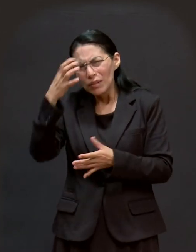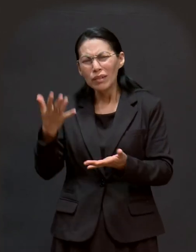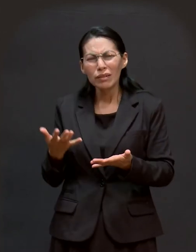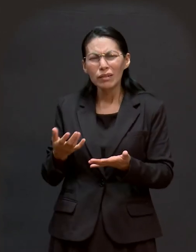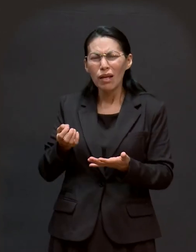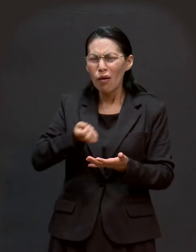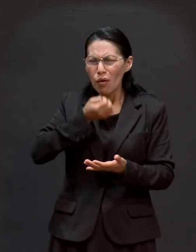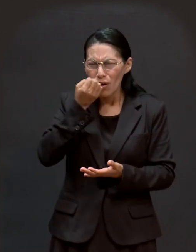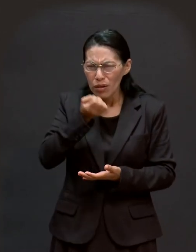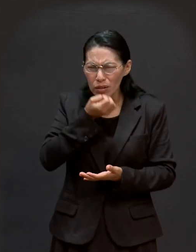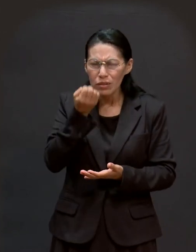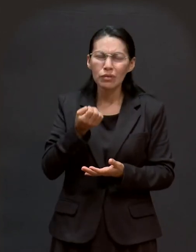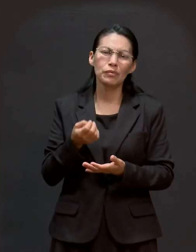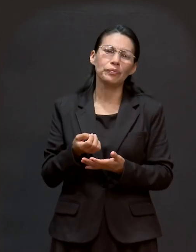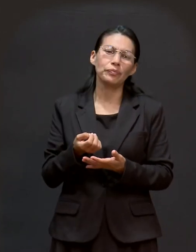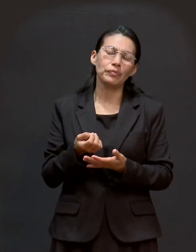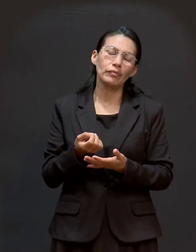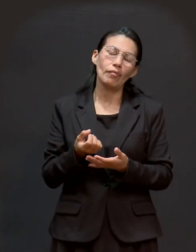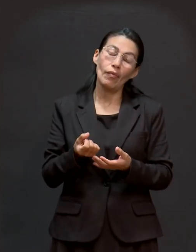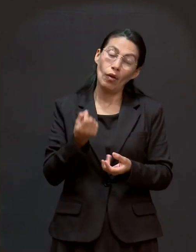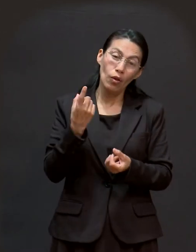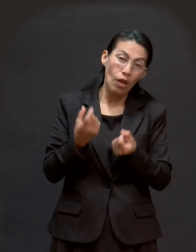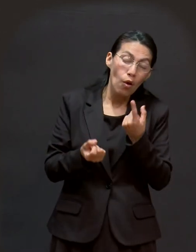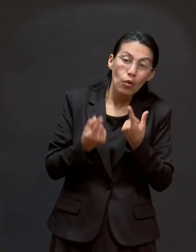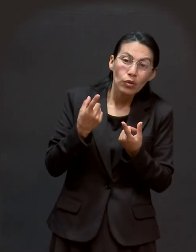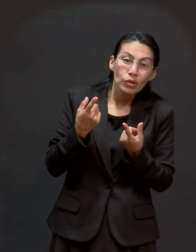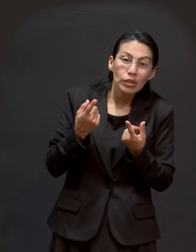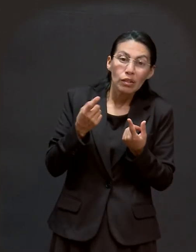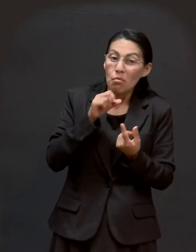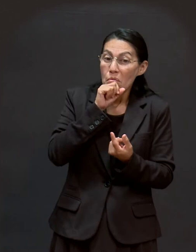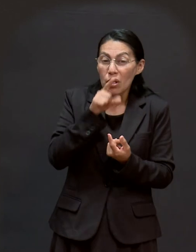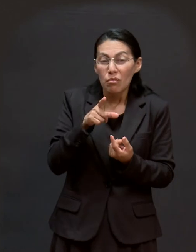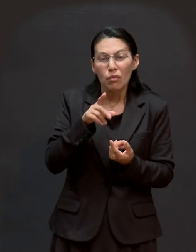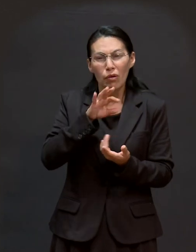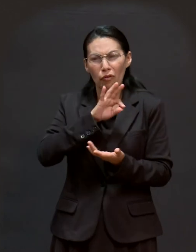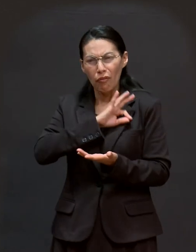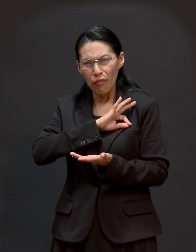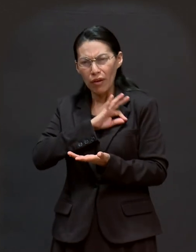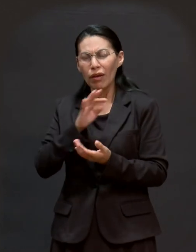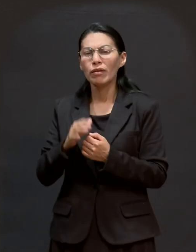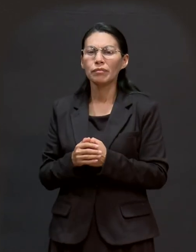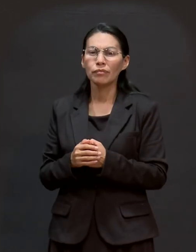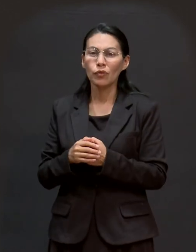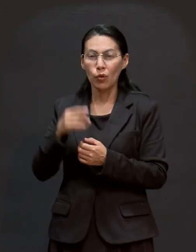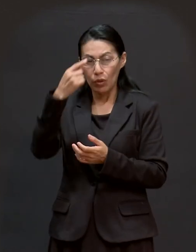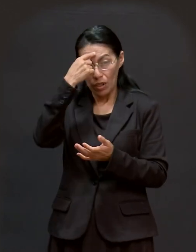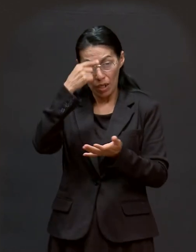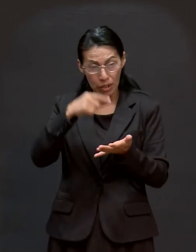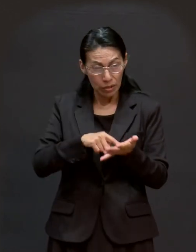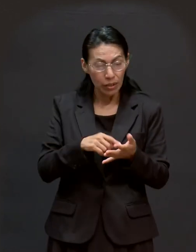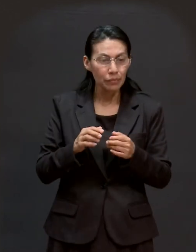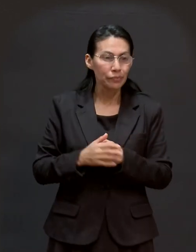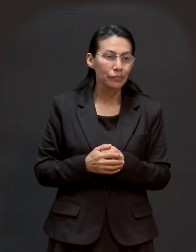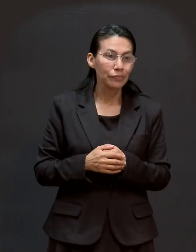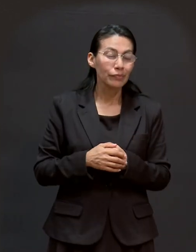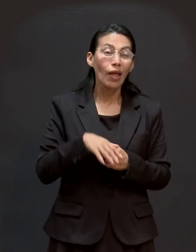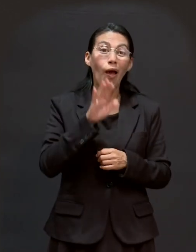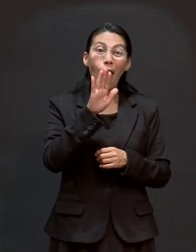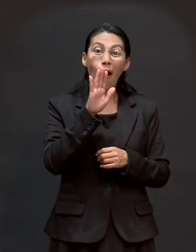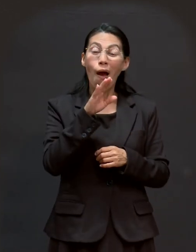que tengan esa experiencia de oración con aquellos que coinciden en su misma fe o